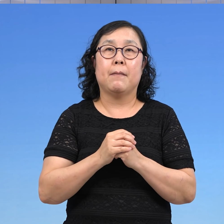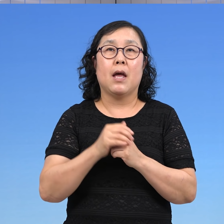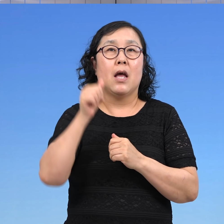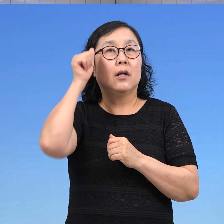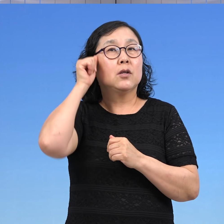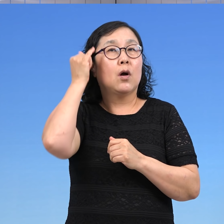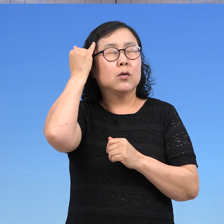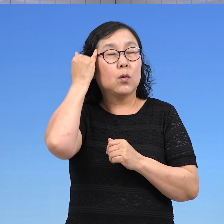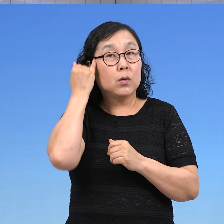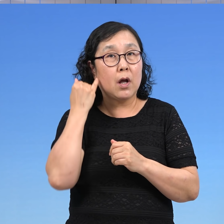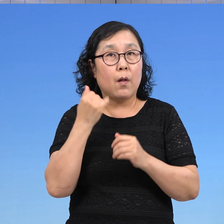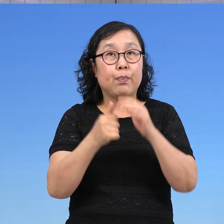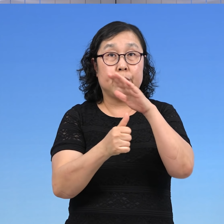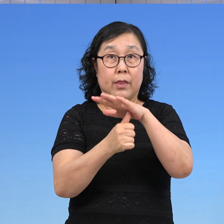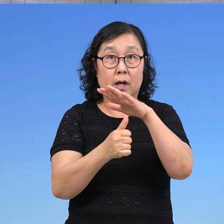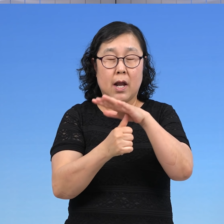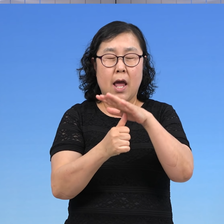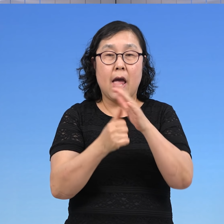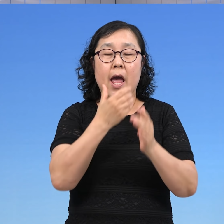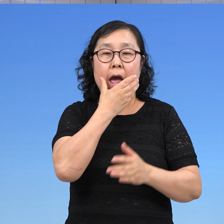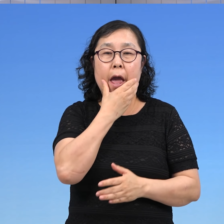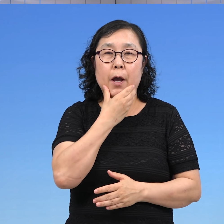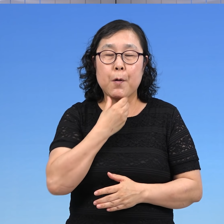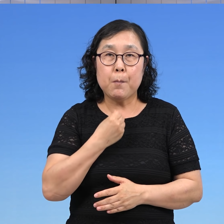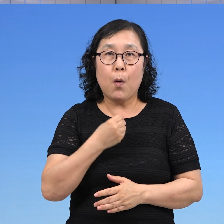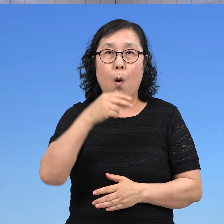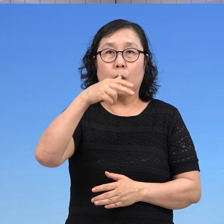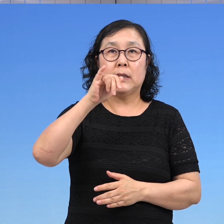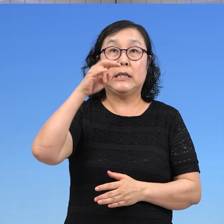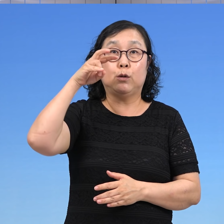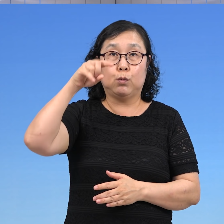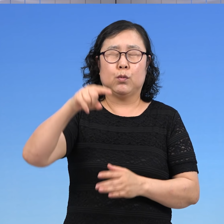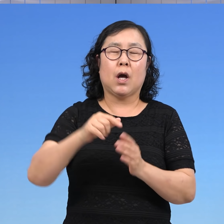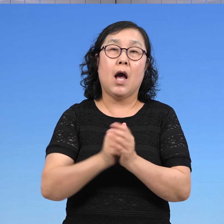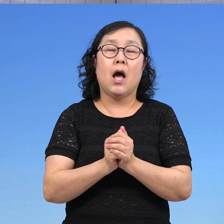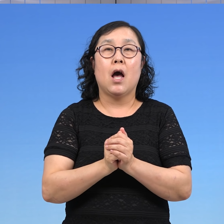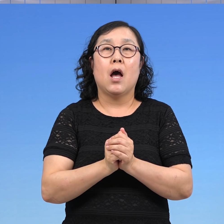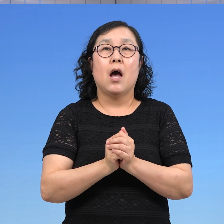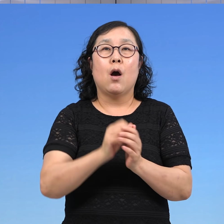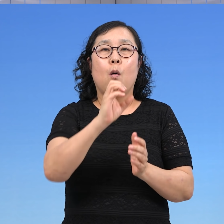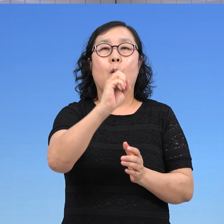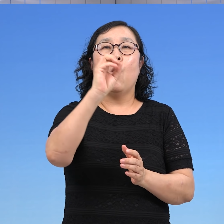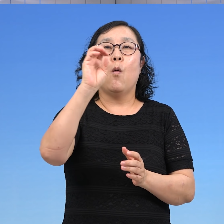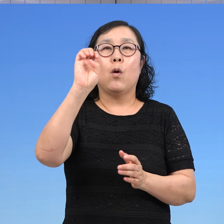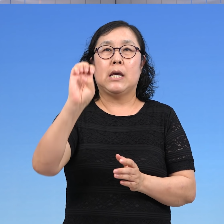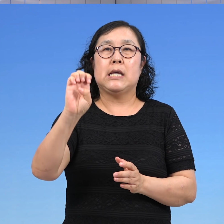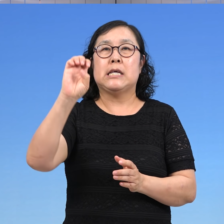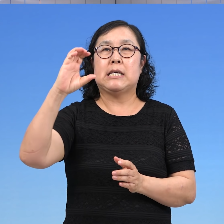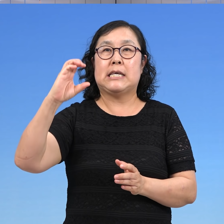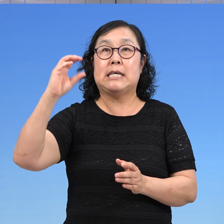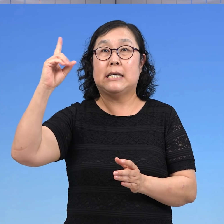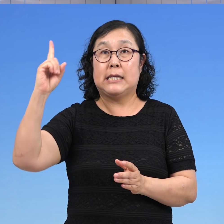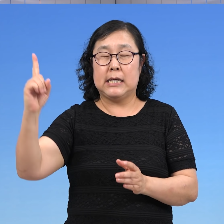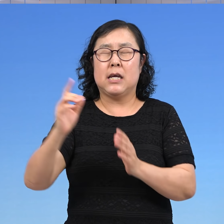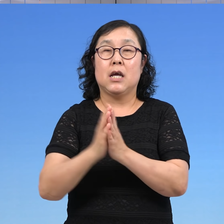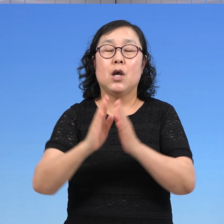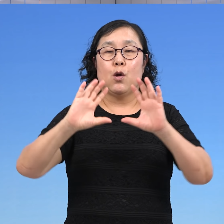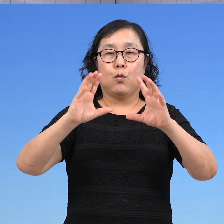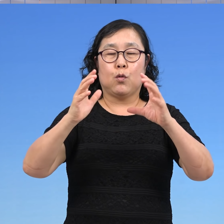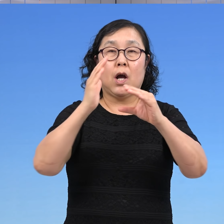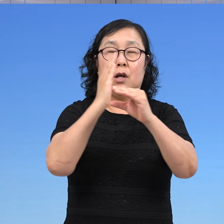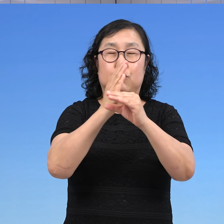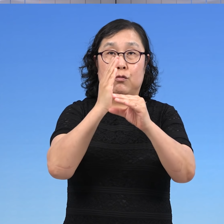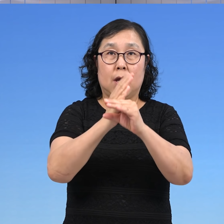우리나라 청소년들의 행복지수가 oecd 국가 가운데 꼴찌다 그리고 이 모든 원인이